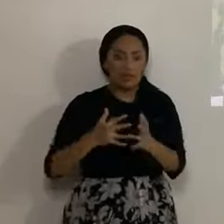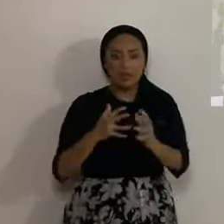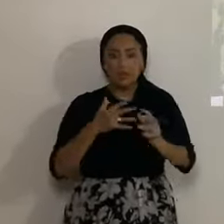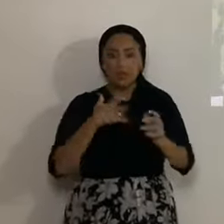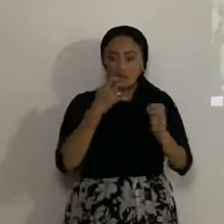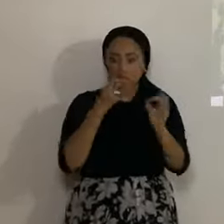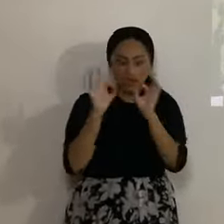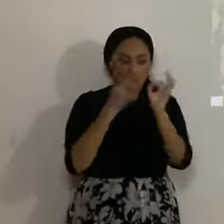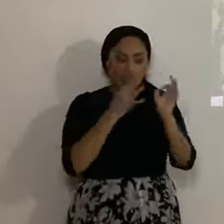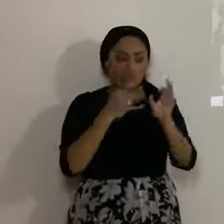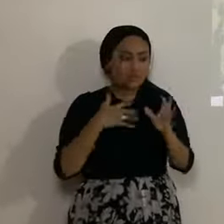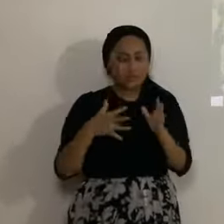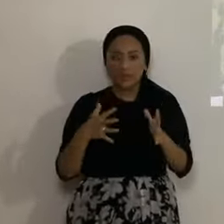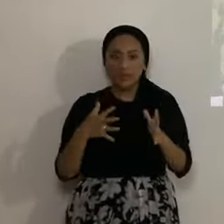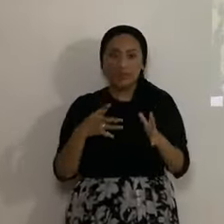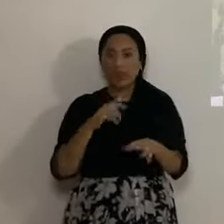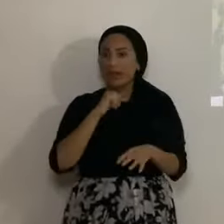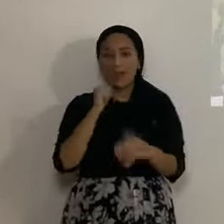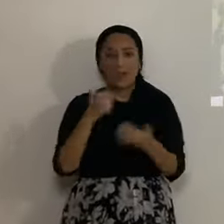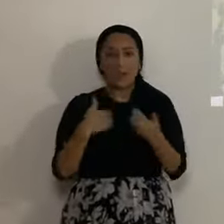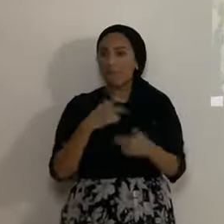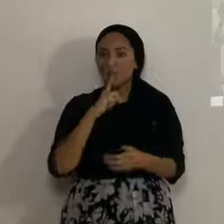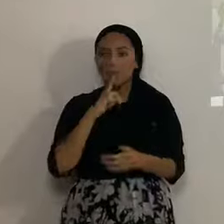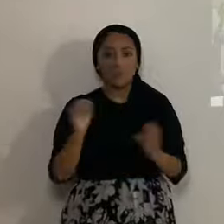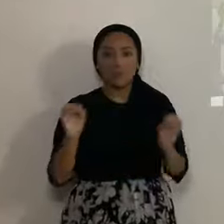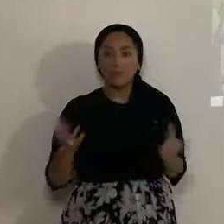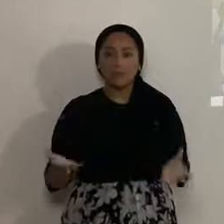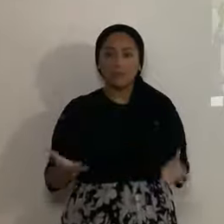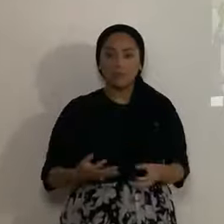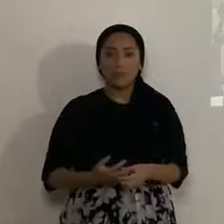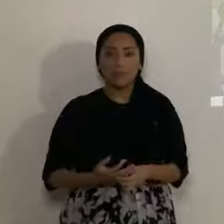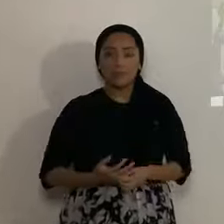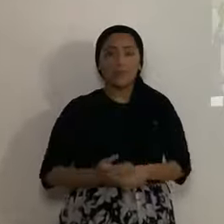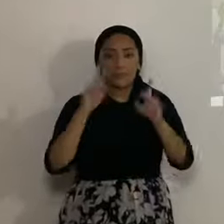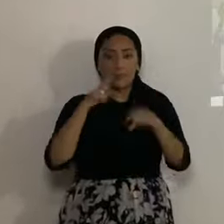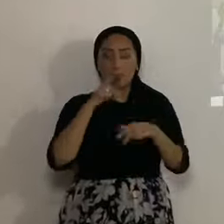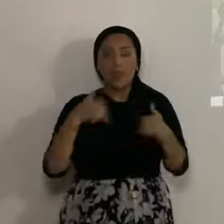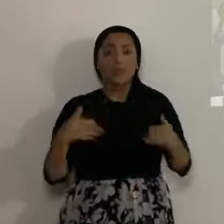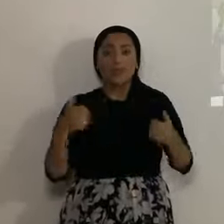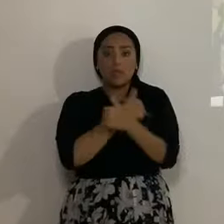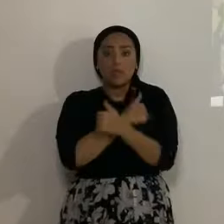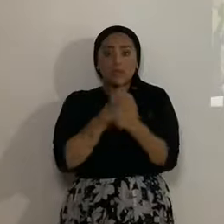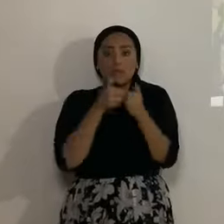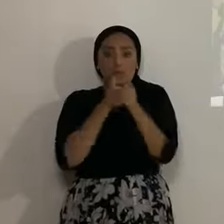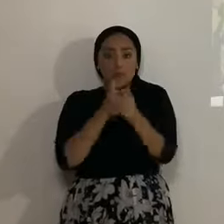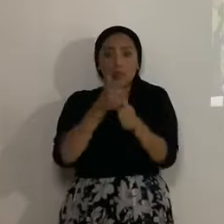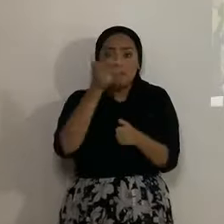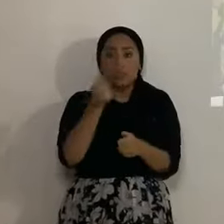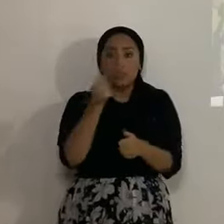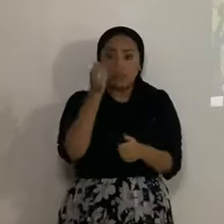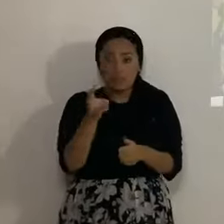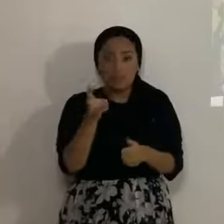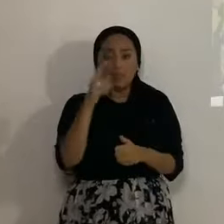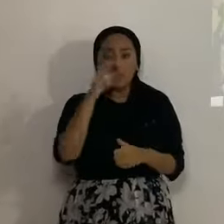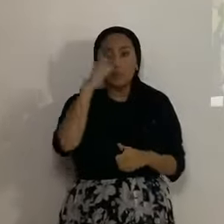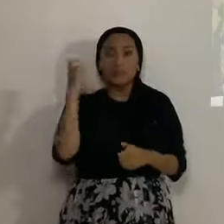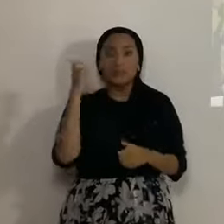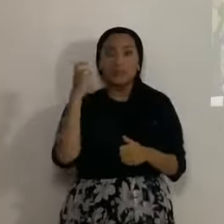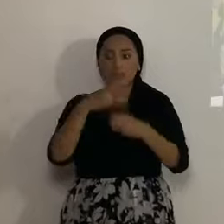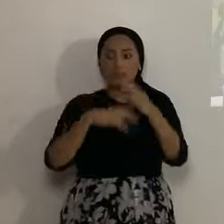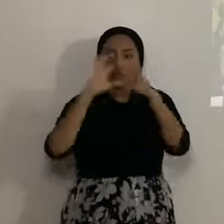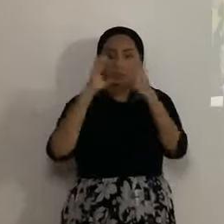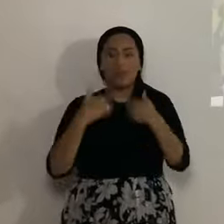desvía la mirada para todos lados porque no está en la verdad. El que tiene amor, el que está en Yahshua, porque el